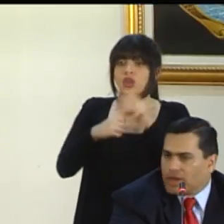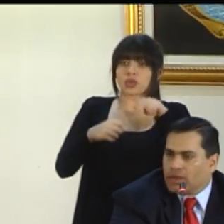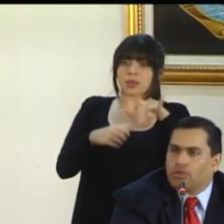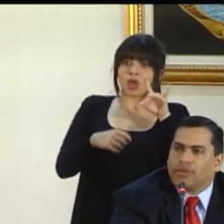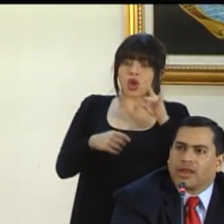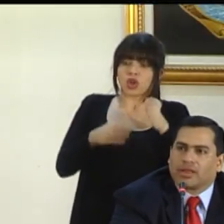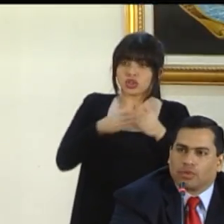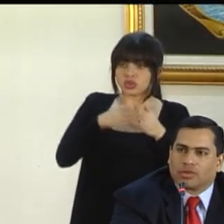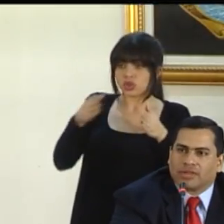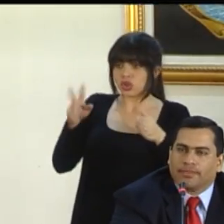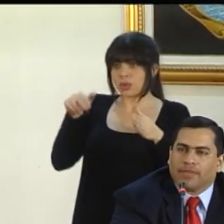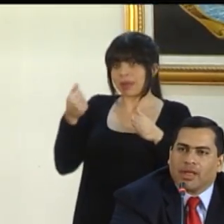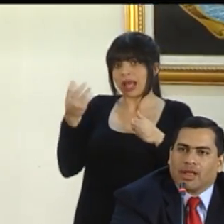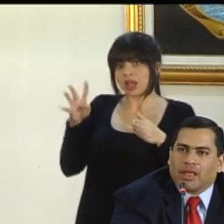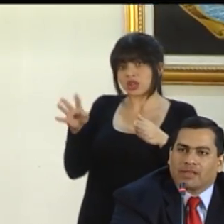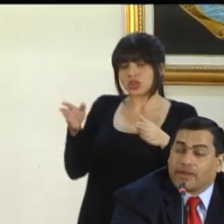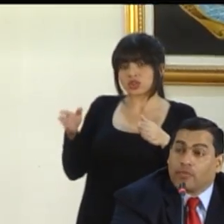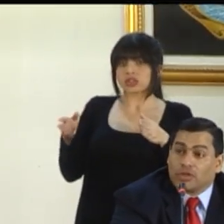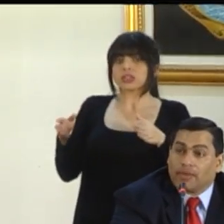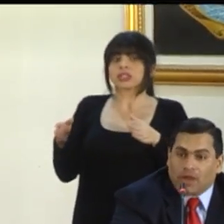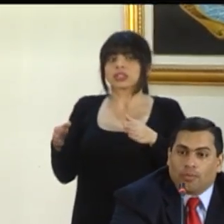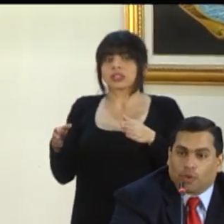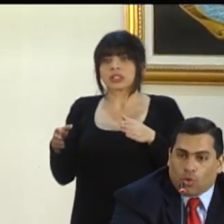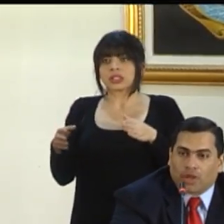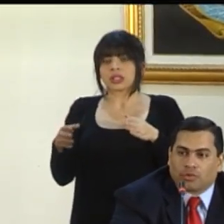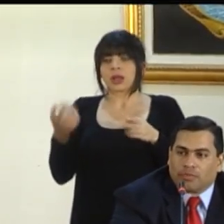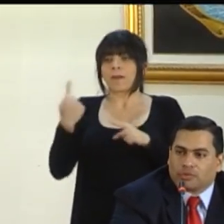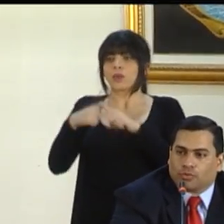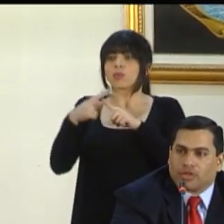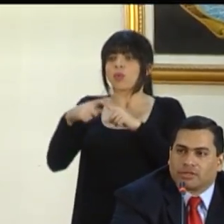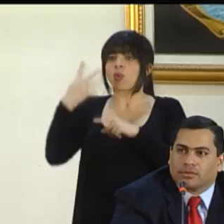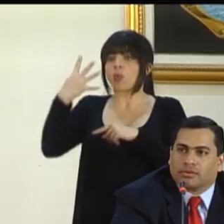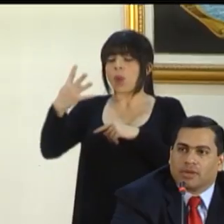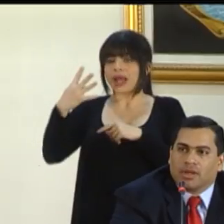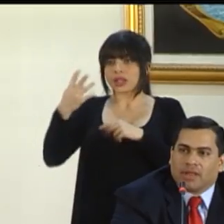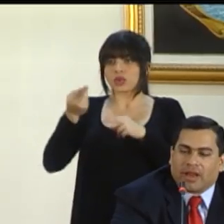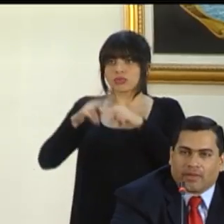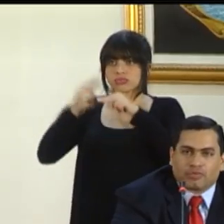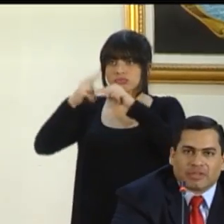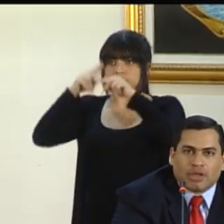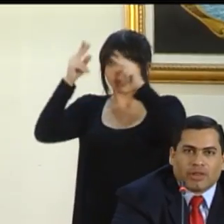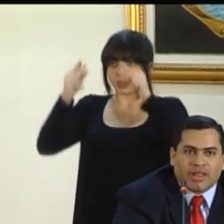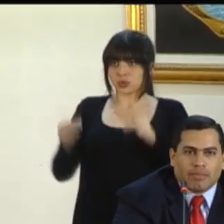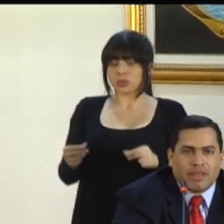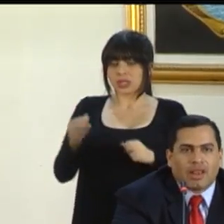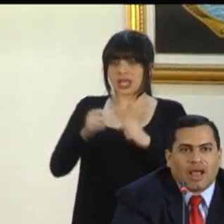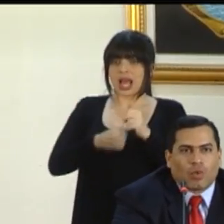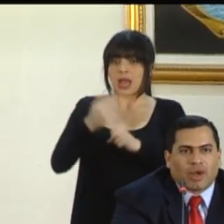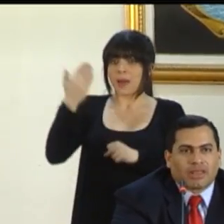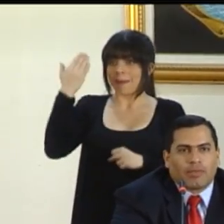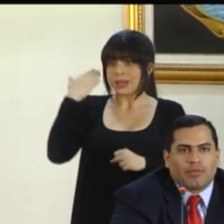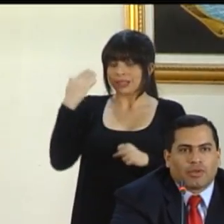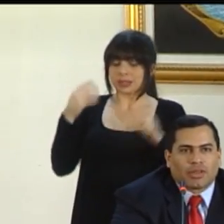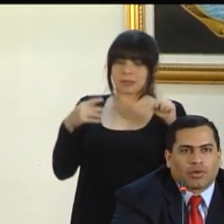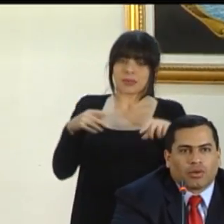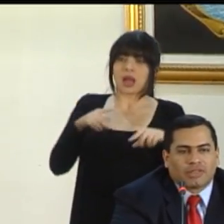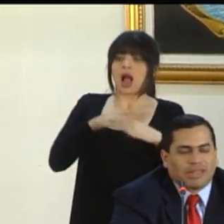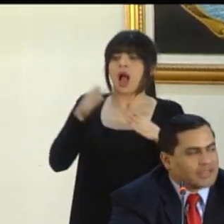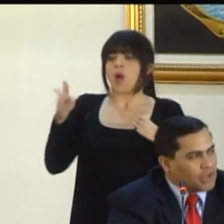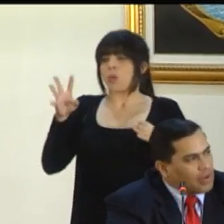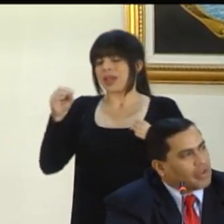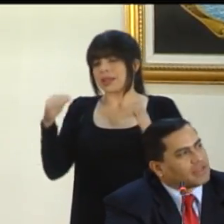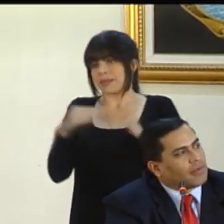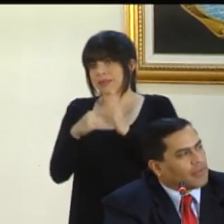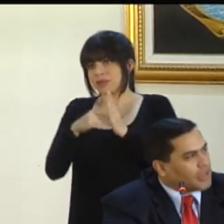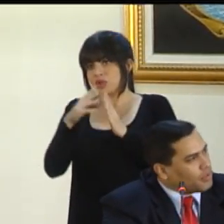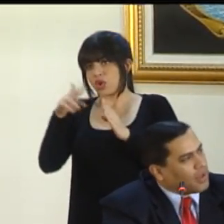2008 y el año 2014, se había multiplicado por 4 el presupuesto. Habíamos pasado de 10.000 a 40.000 millones de colones. Este